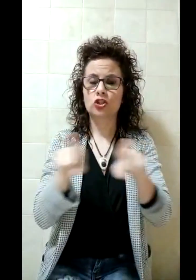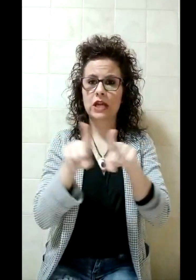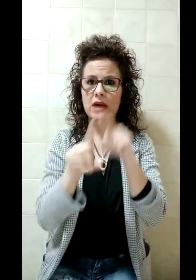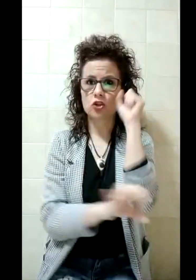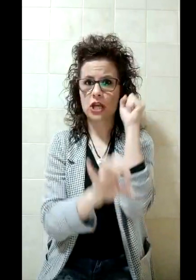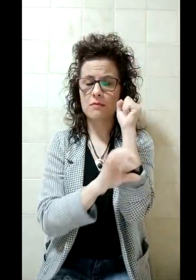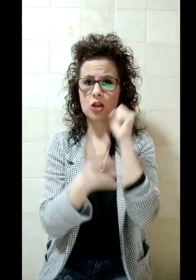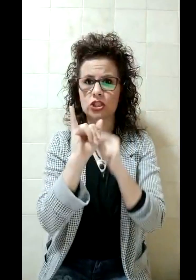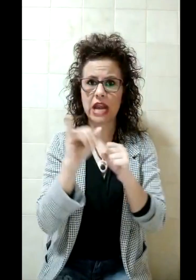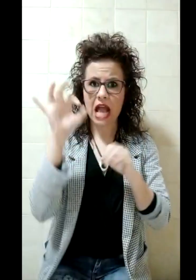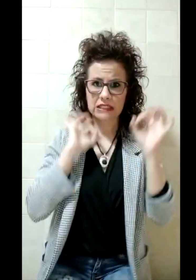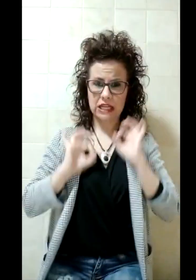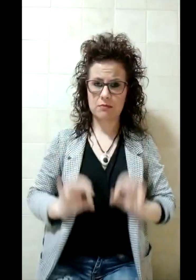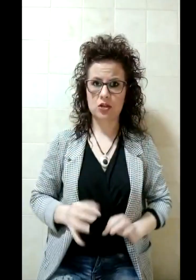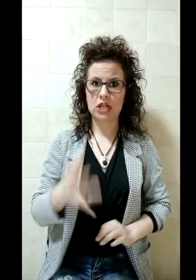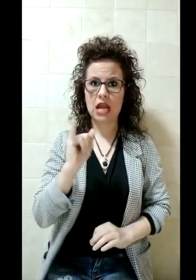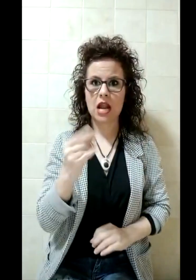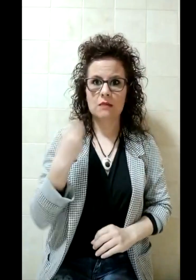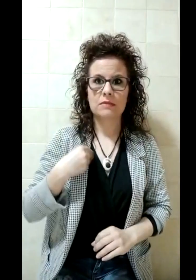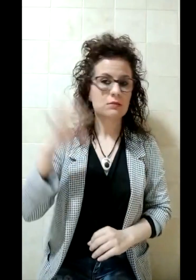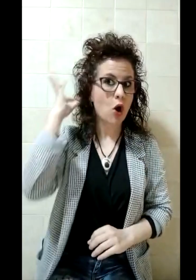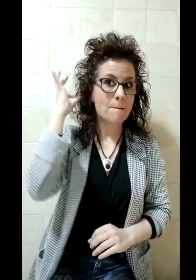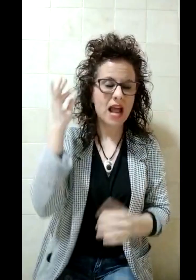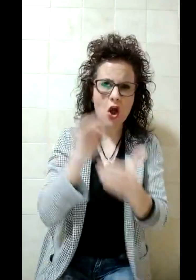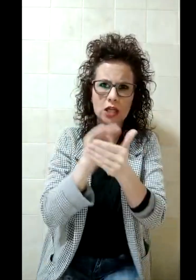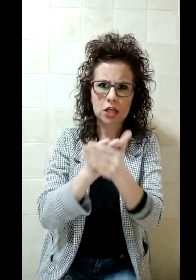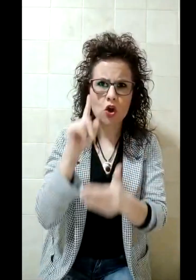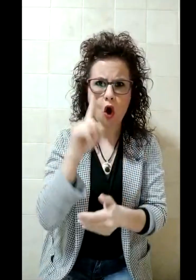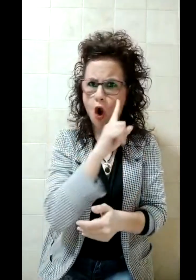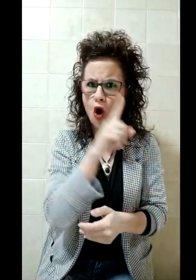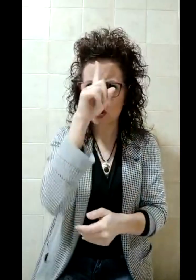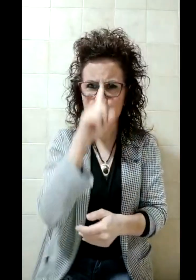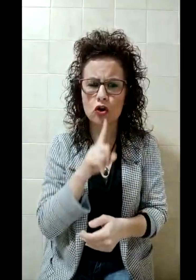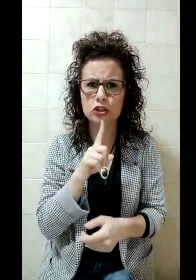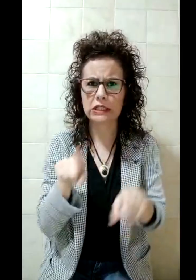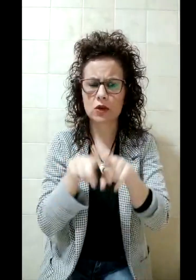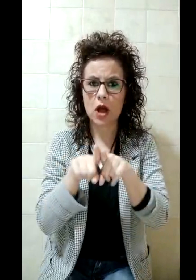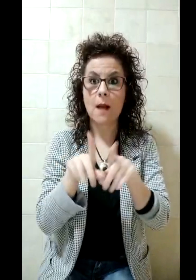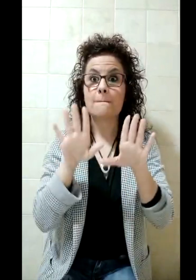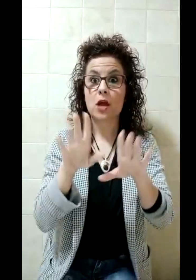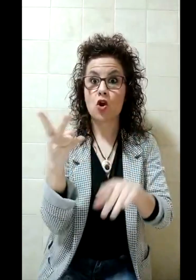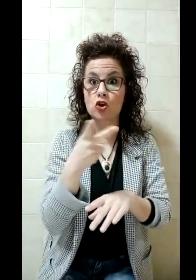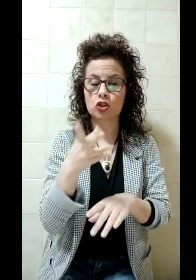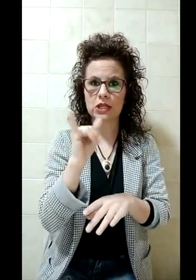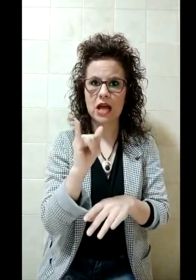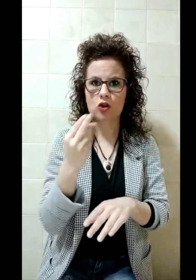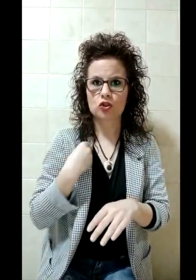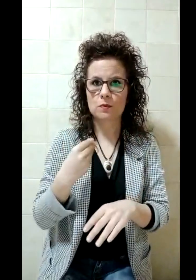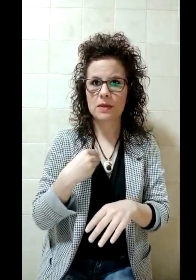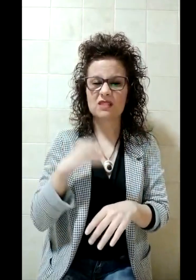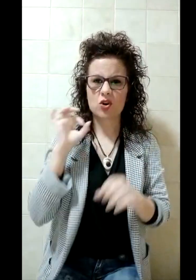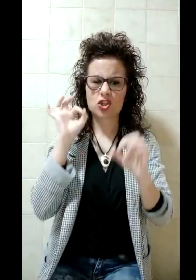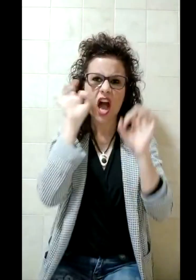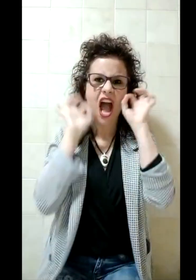sarampión. Tenían el mismo pelo castaño, los mismos ojos rosados y ahora los dos tenían los mismos granos rosados.